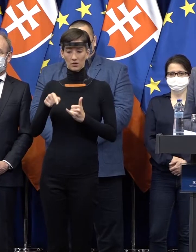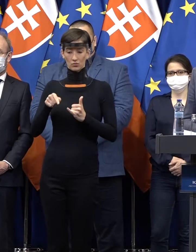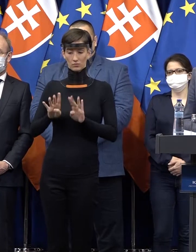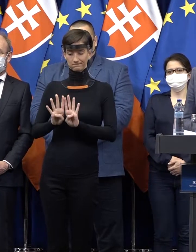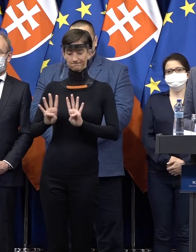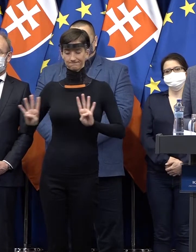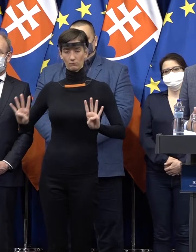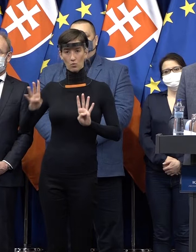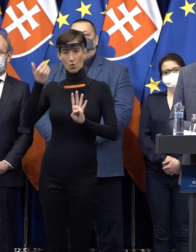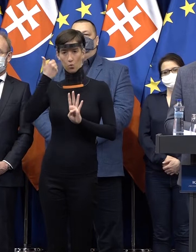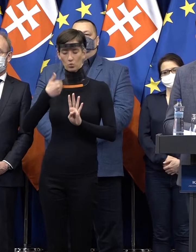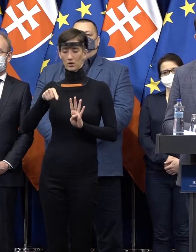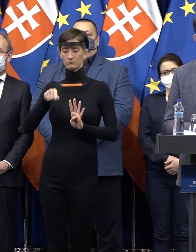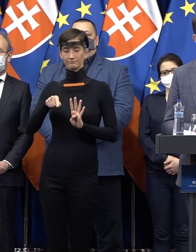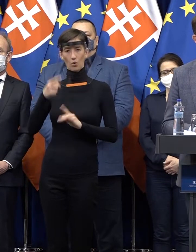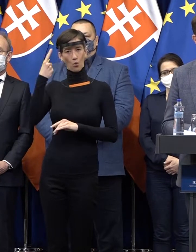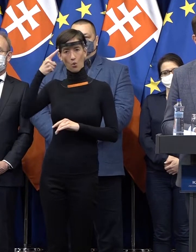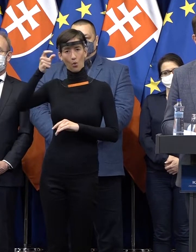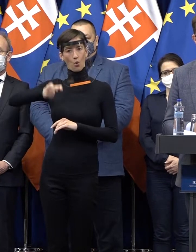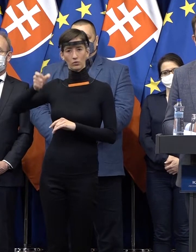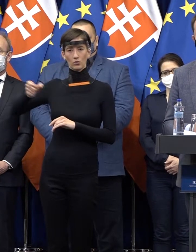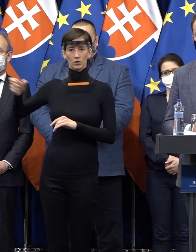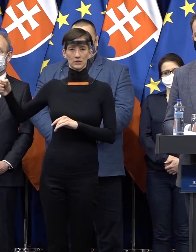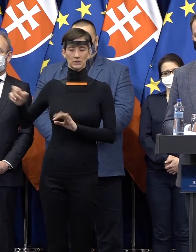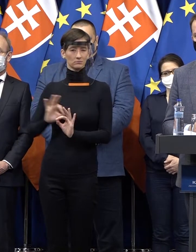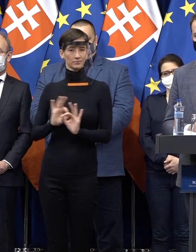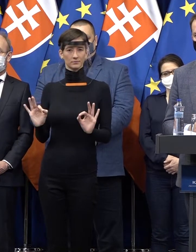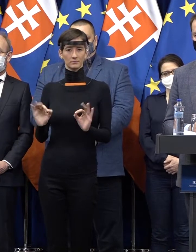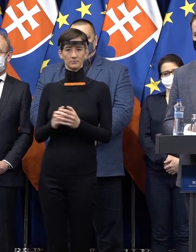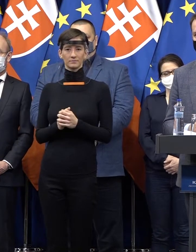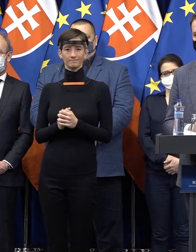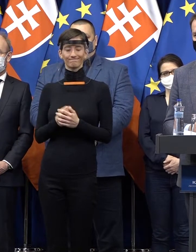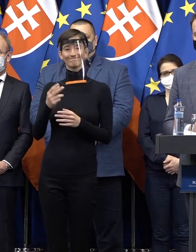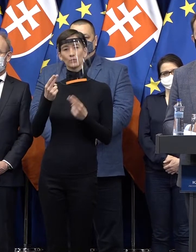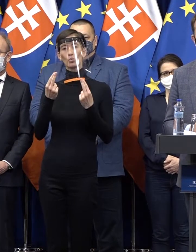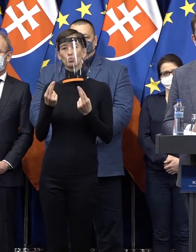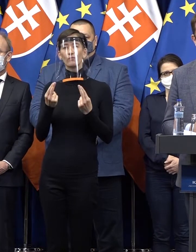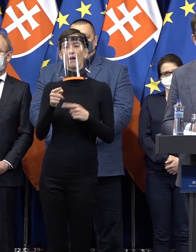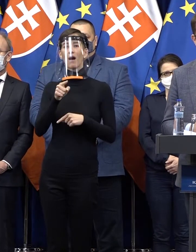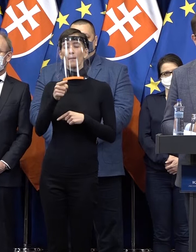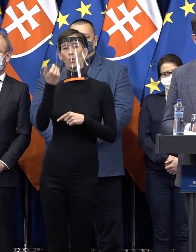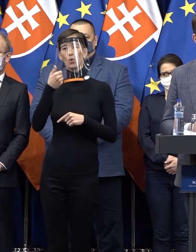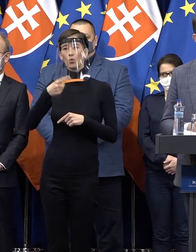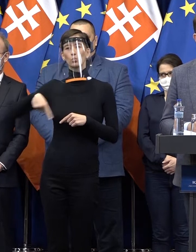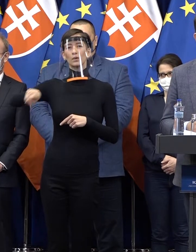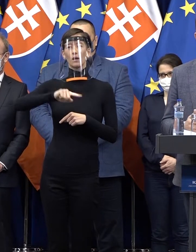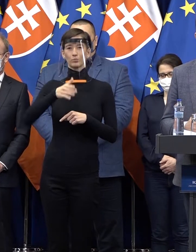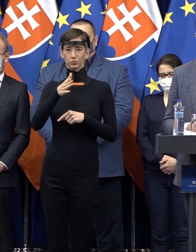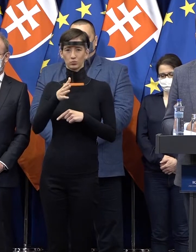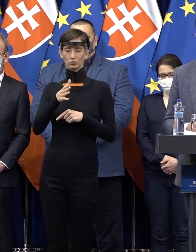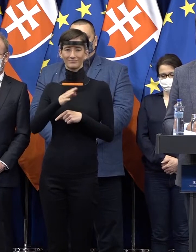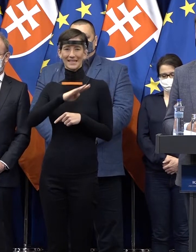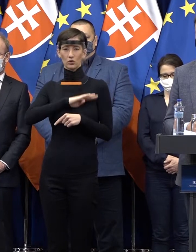odborníkov, tak budú o to viac rešpektovať a si uvedomia, že bolo by veľmi nezodpovedné, ak by teraz sme